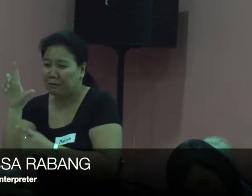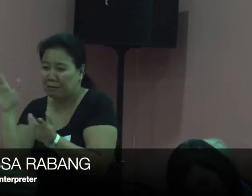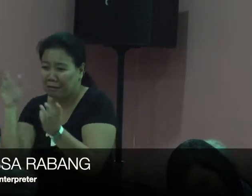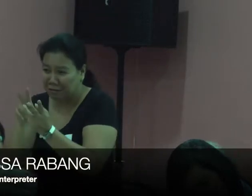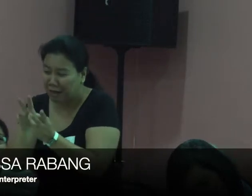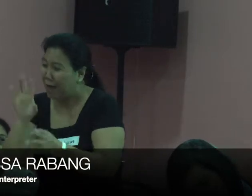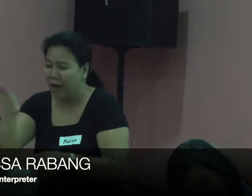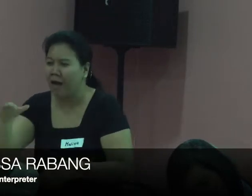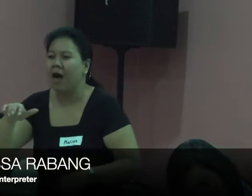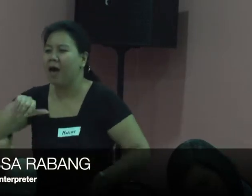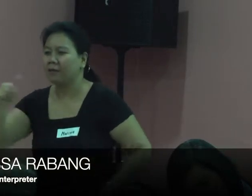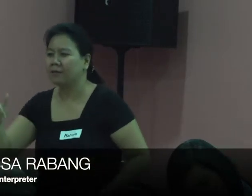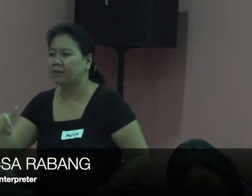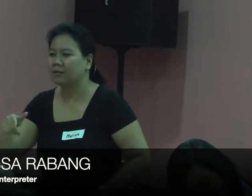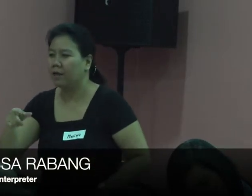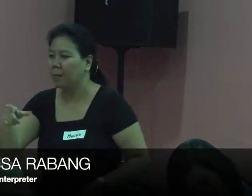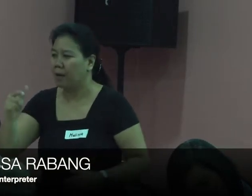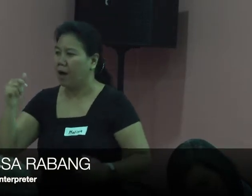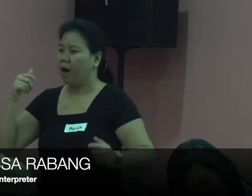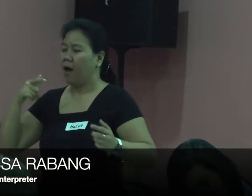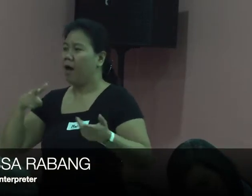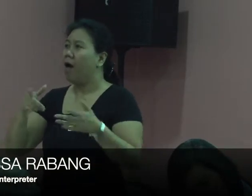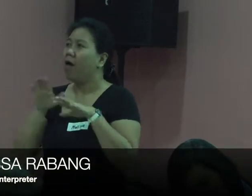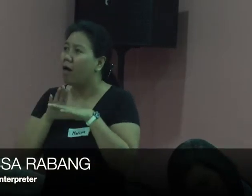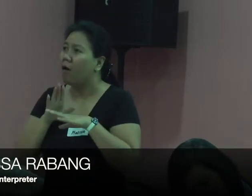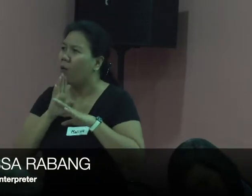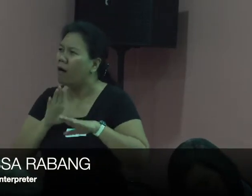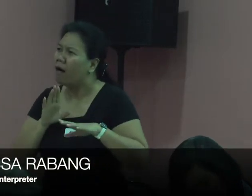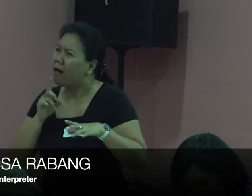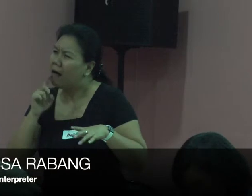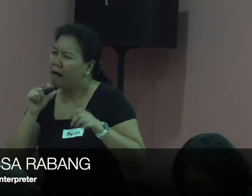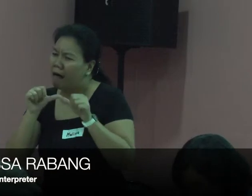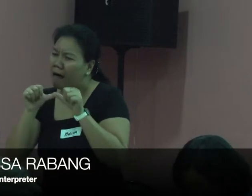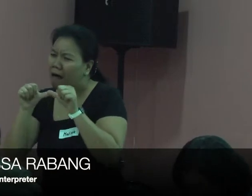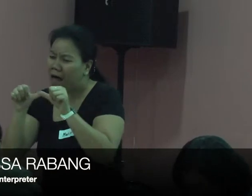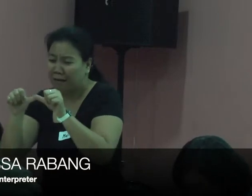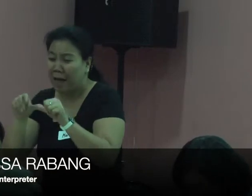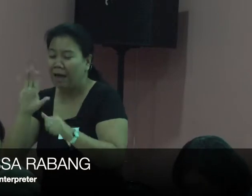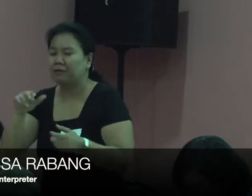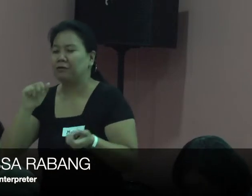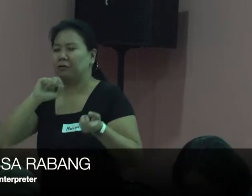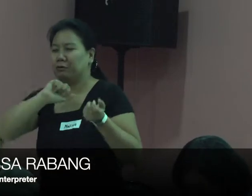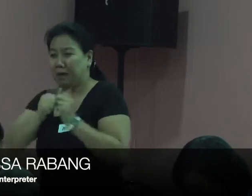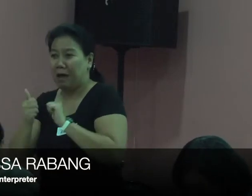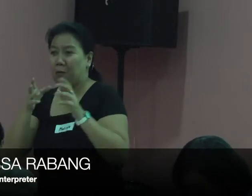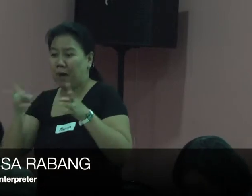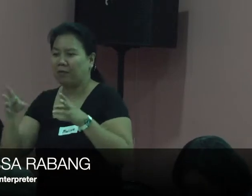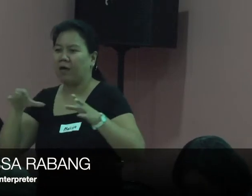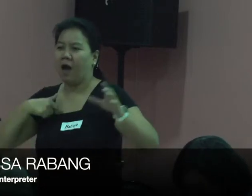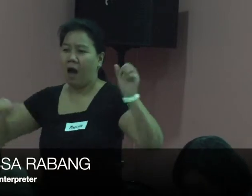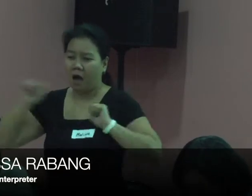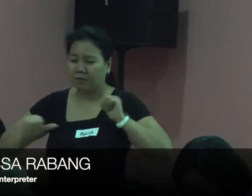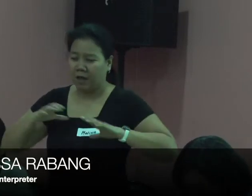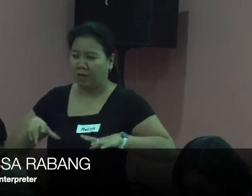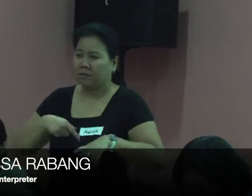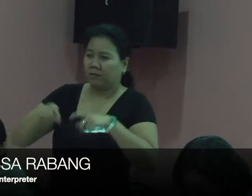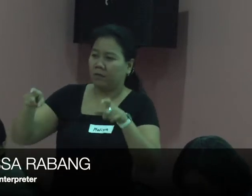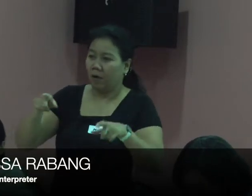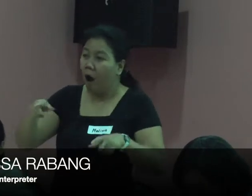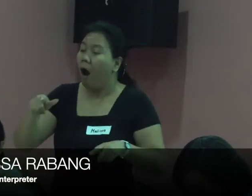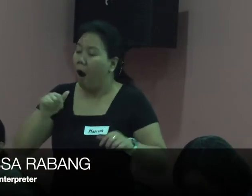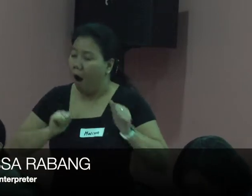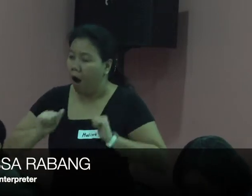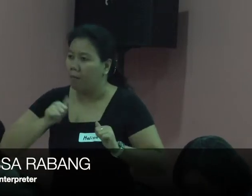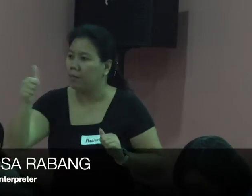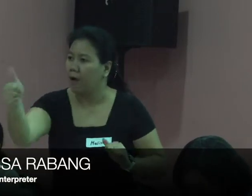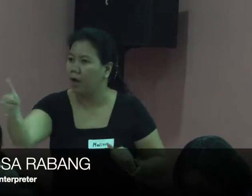ng mga gestures, and then we